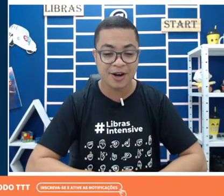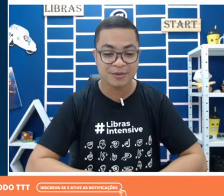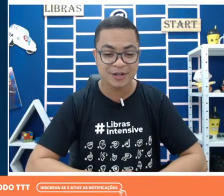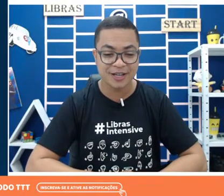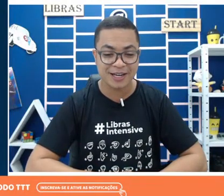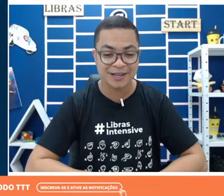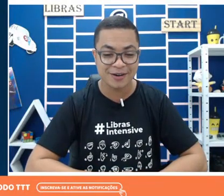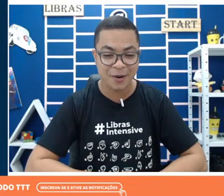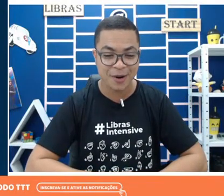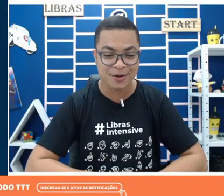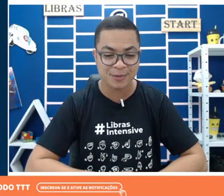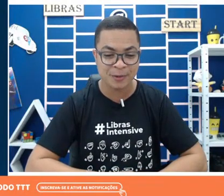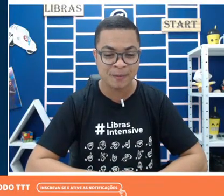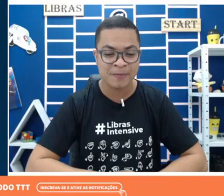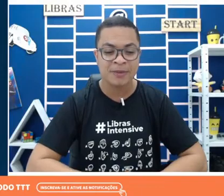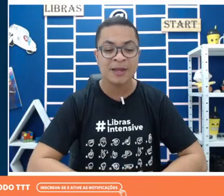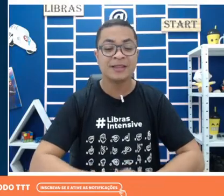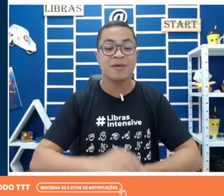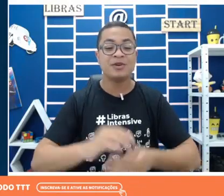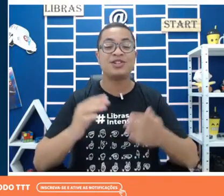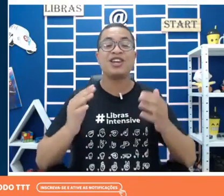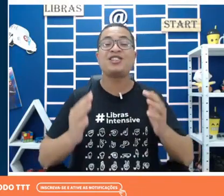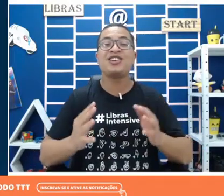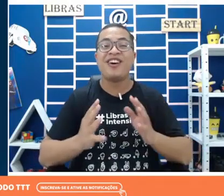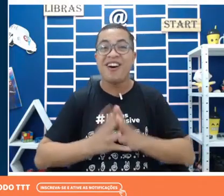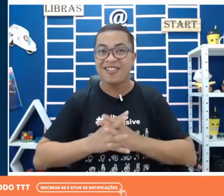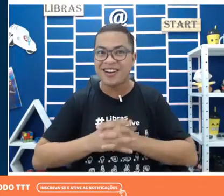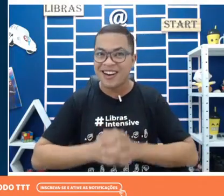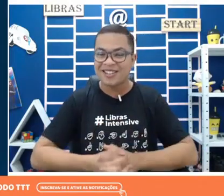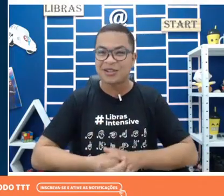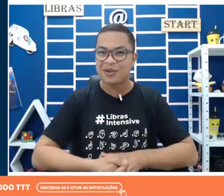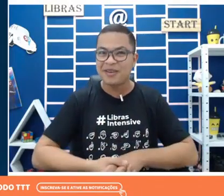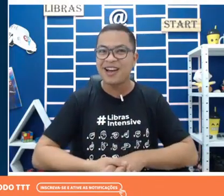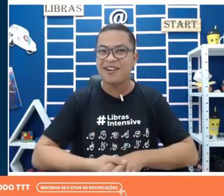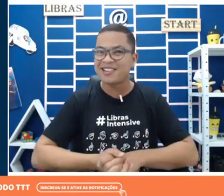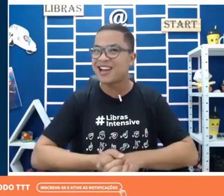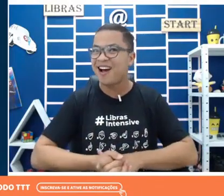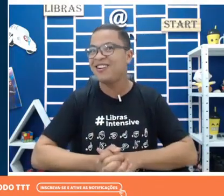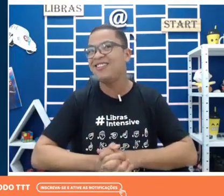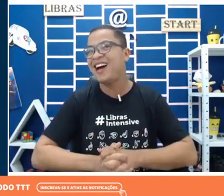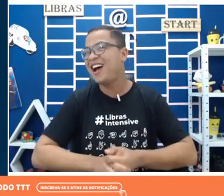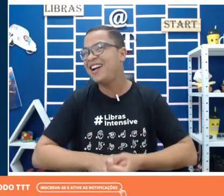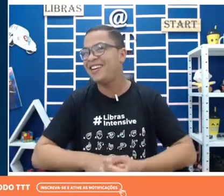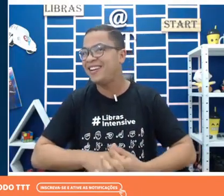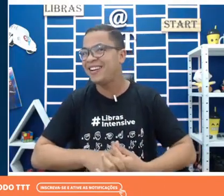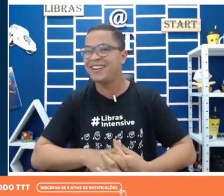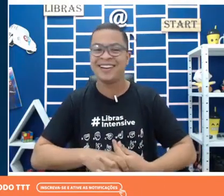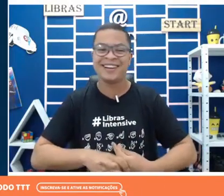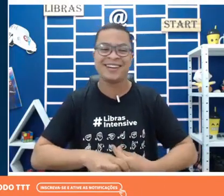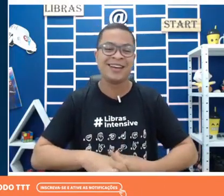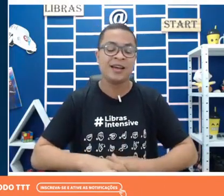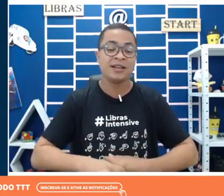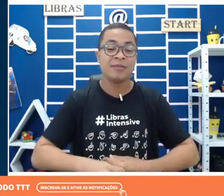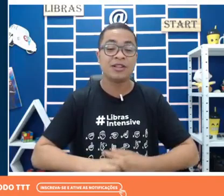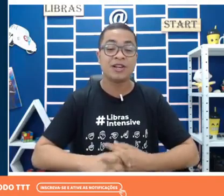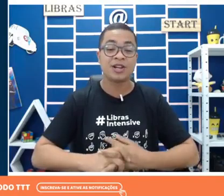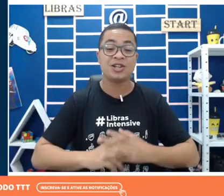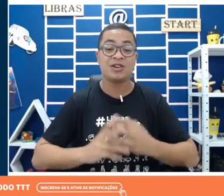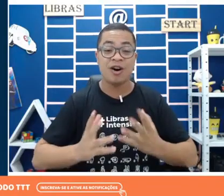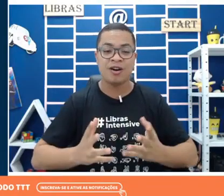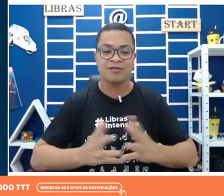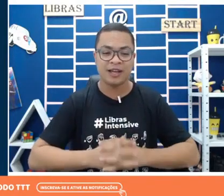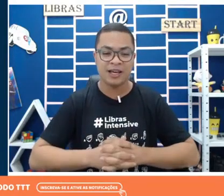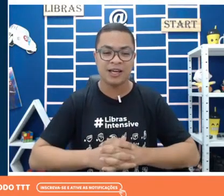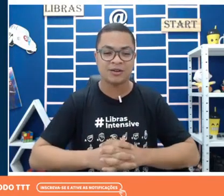Que ótimo, gente, que ótimo. Temos gente nova na nossa turminha hoje da aula online. Tem muita